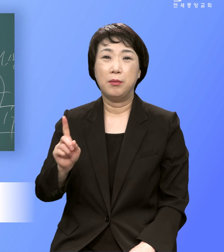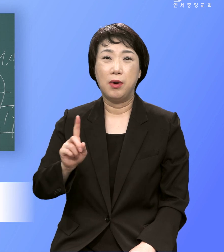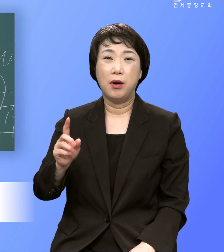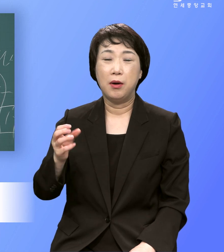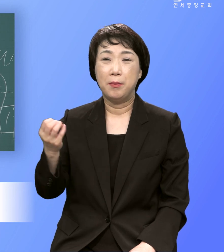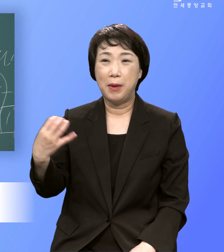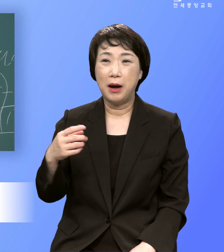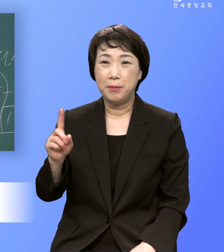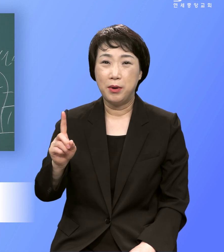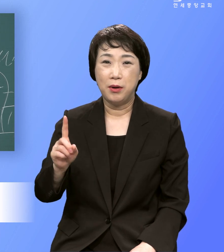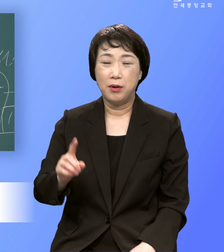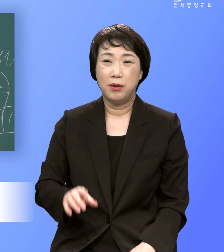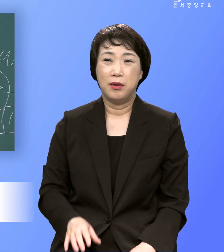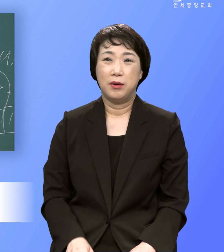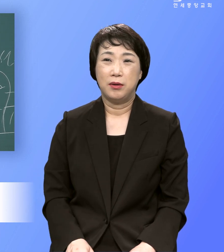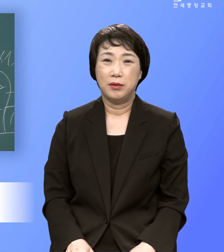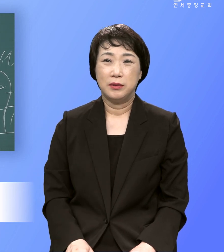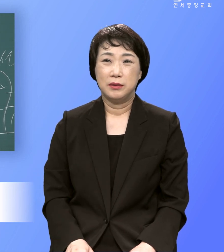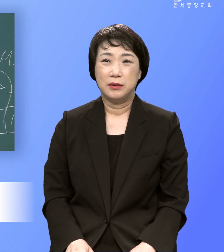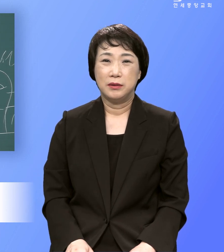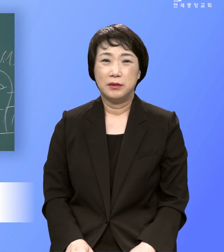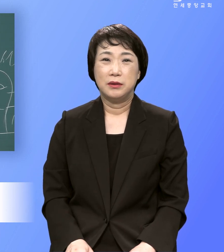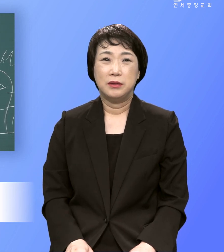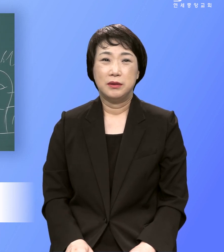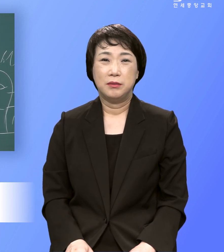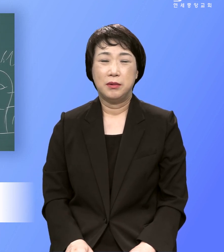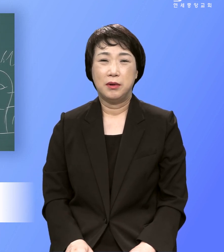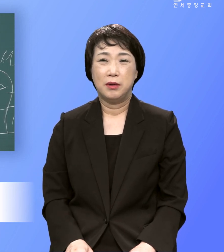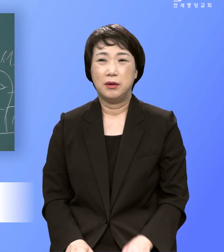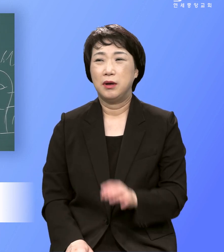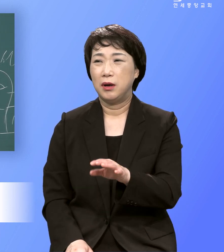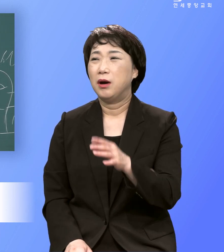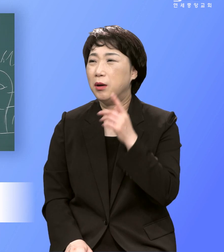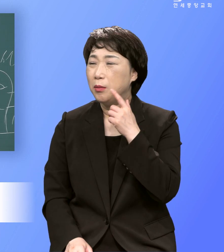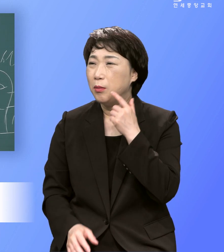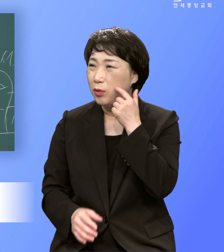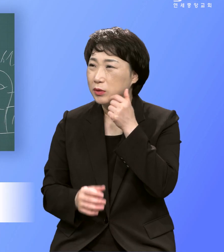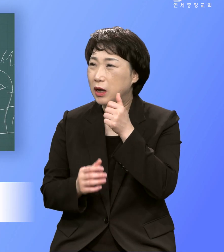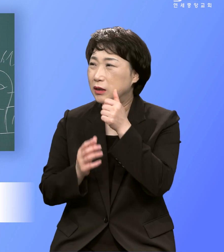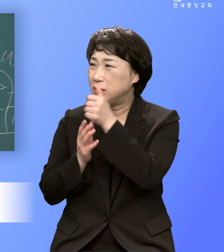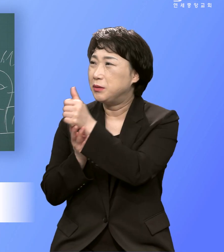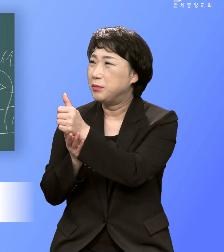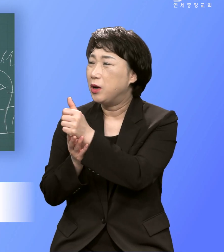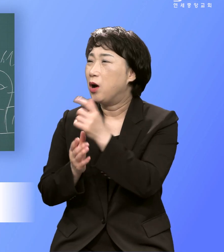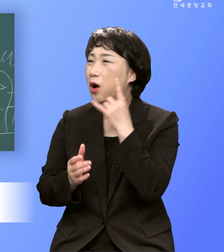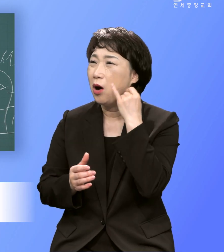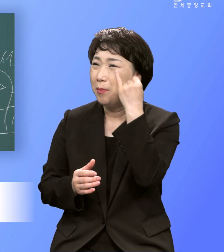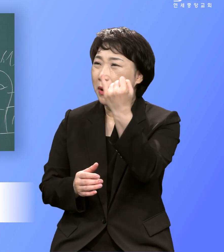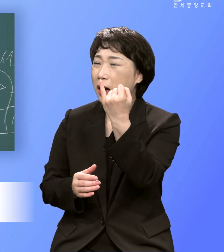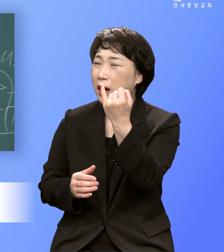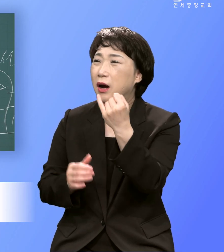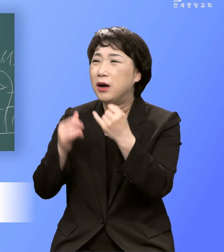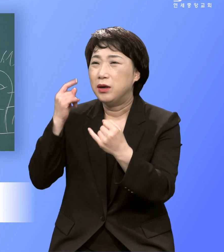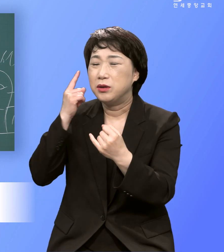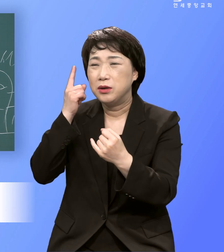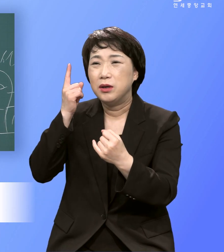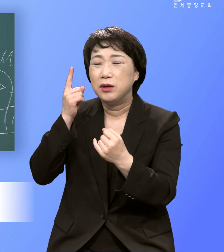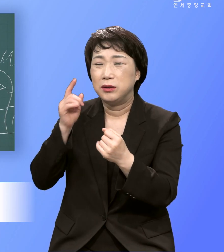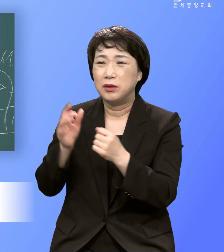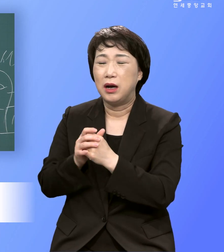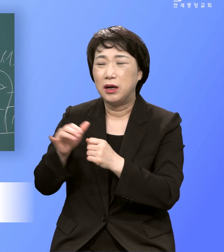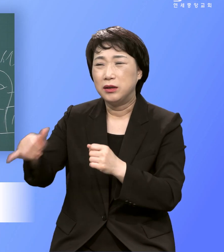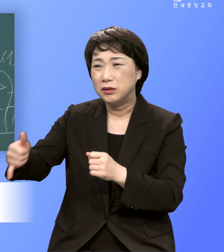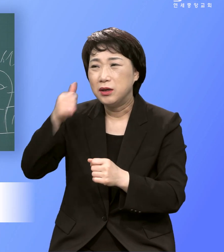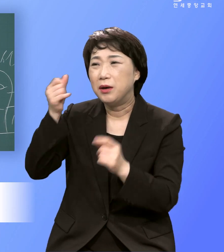아마 그 자녀 중에 아마 그랬을 거예요. 목사님 엄마가 전화 좀 바꿔달래요. 바꿔줬더니